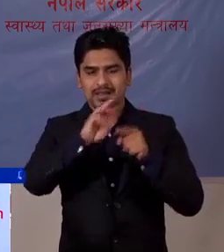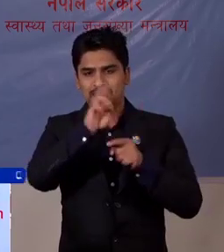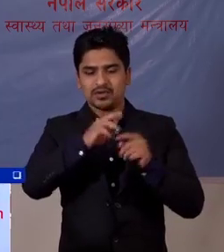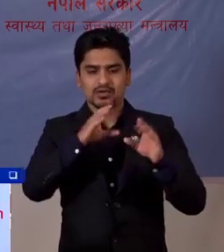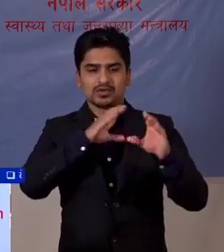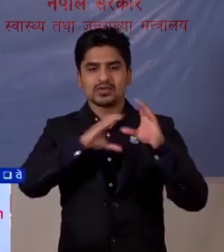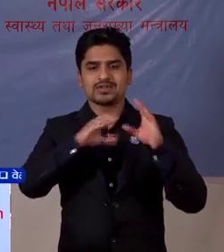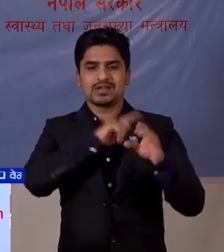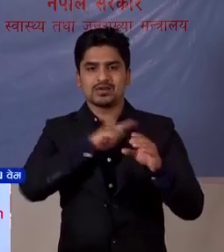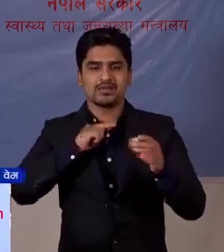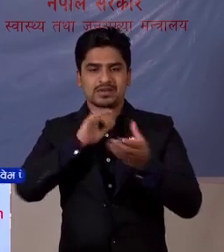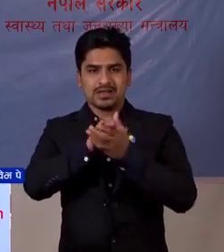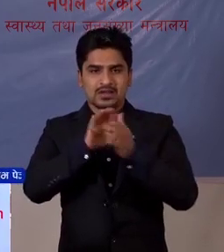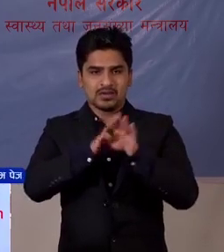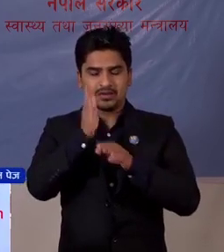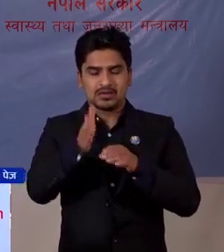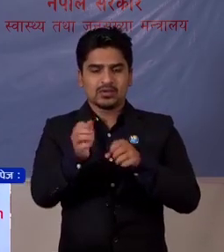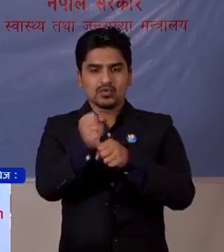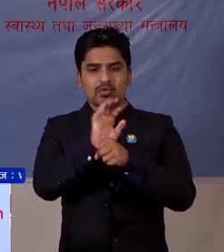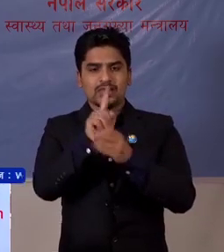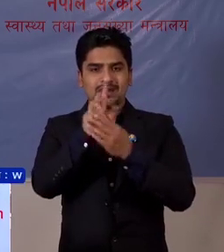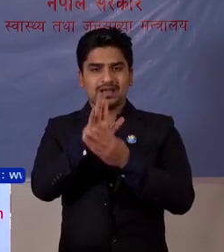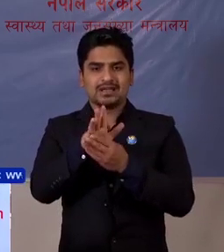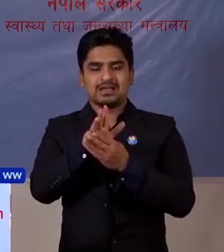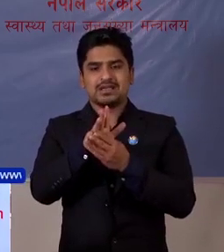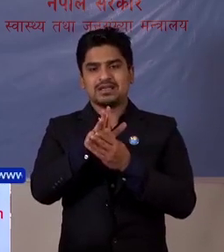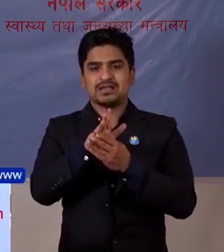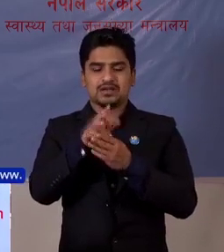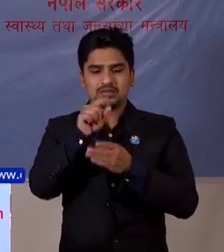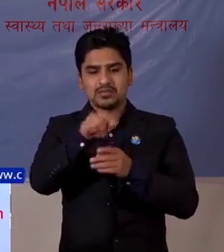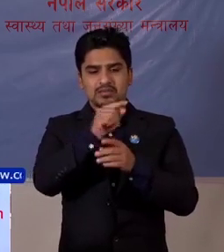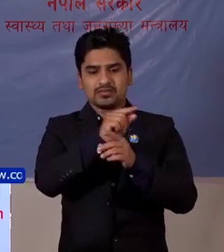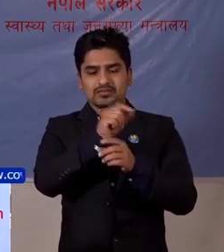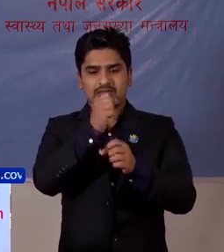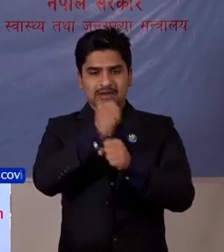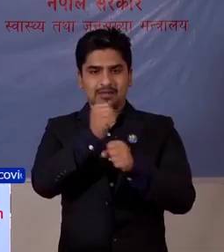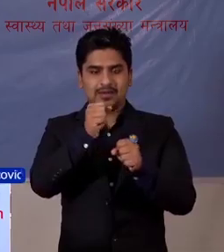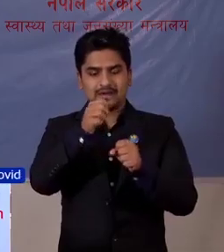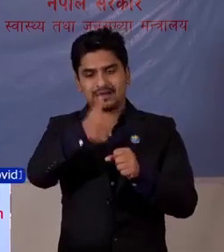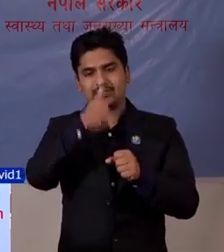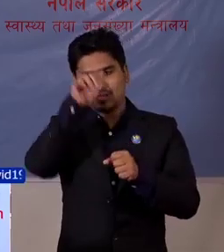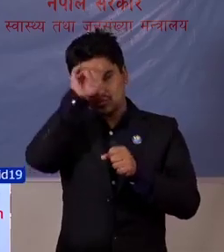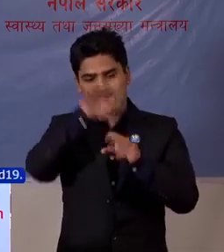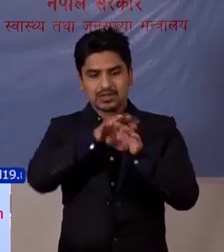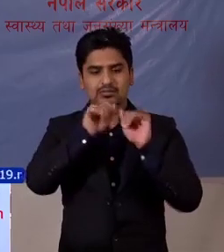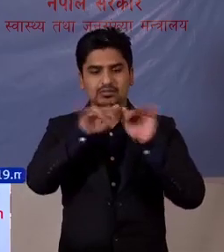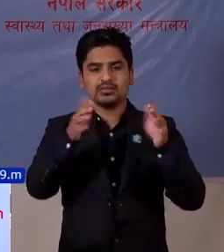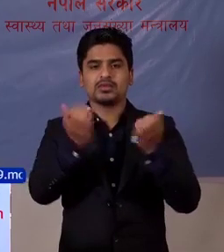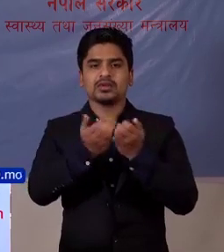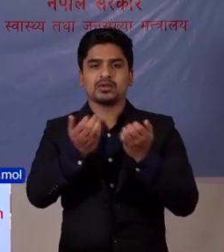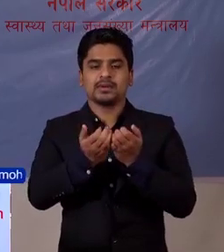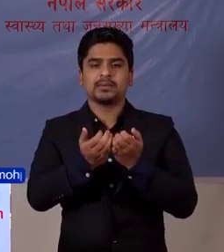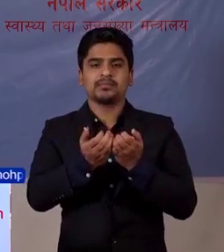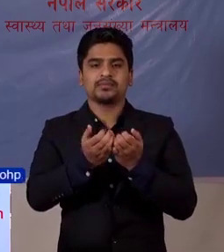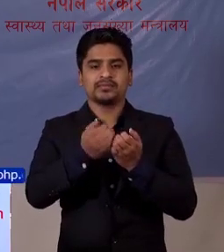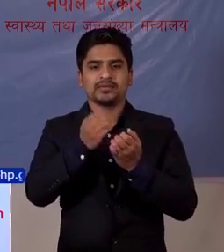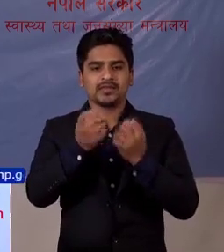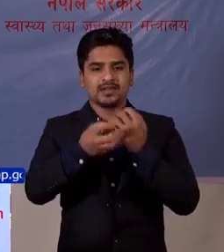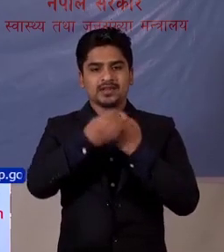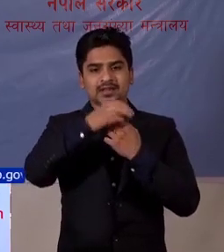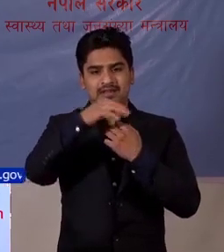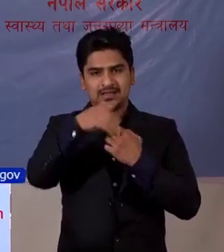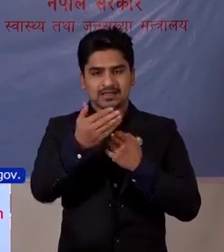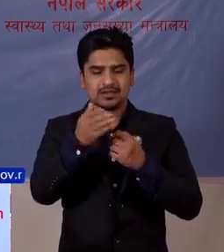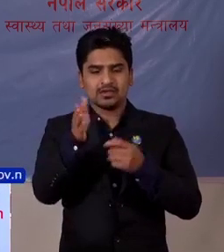तथा सञ्चारकर्मी साथीहरूले कोभिड-19 को प्रतिकारको सन्दर्भमा सही सूचनाहरू प्रवाह गरेर त्यसलाई